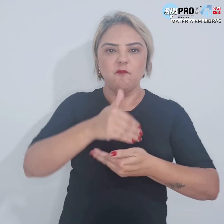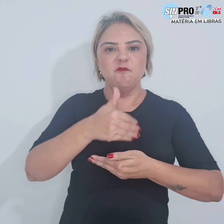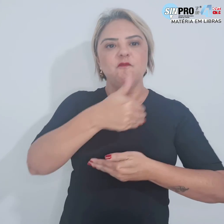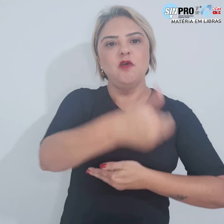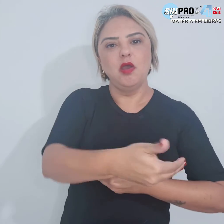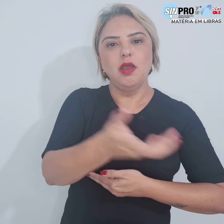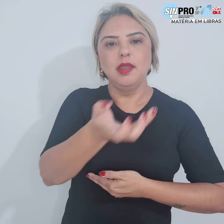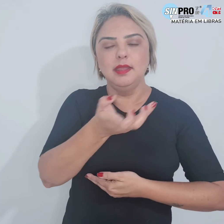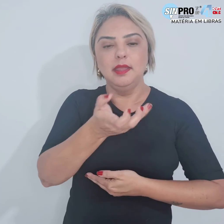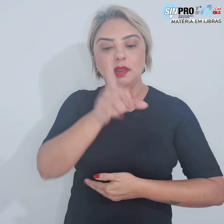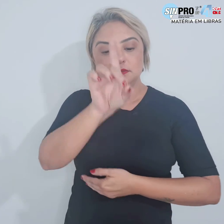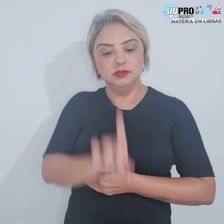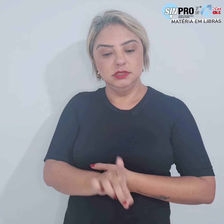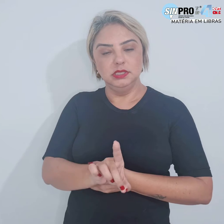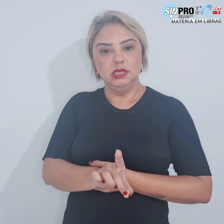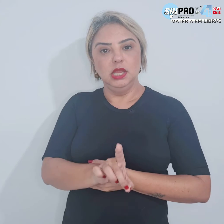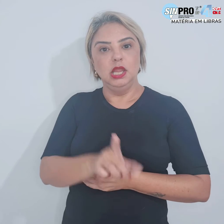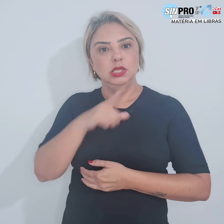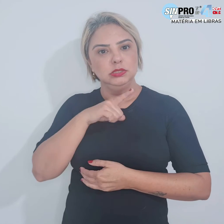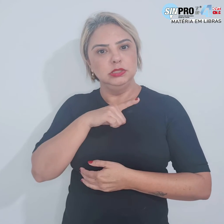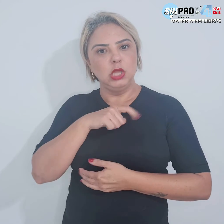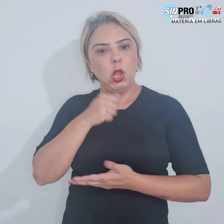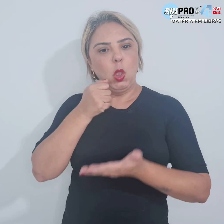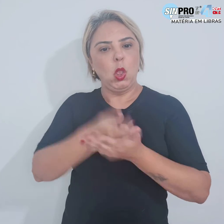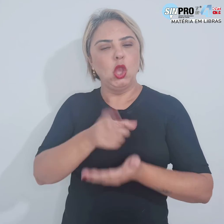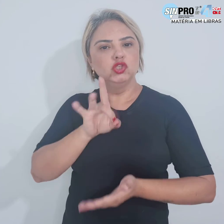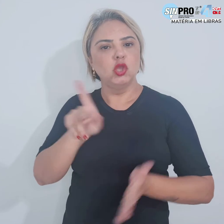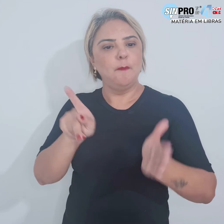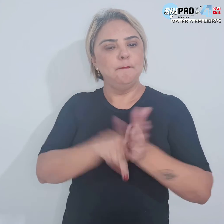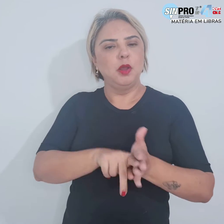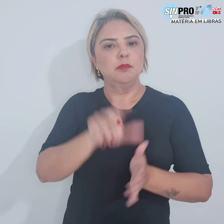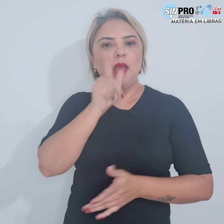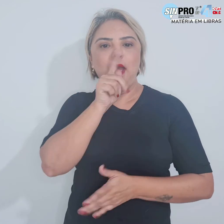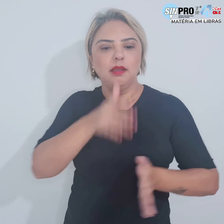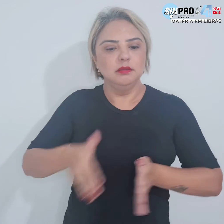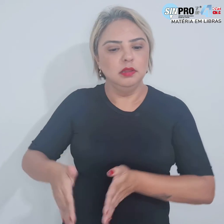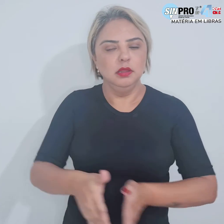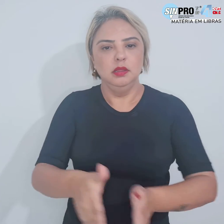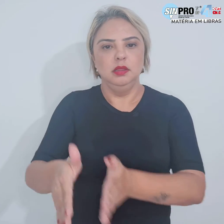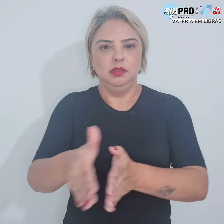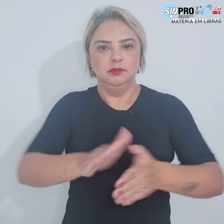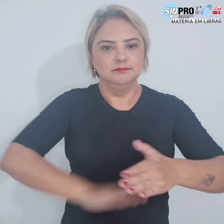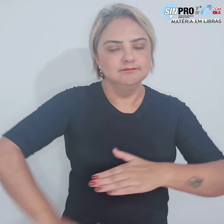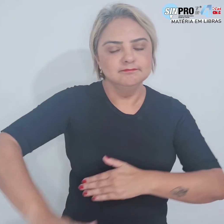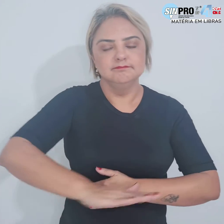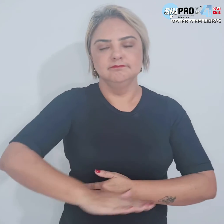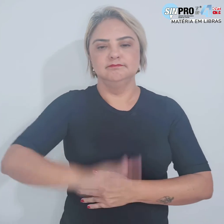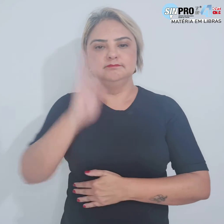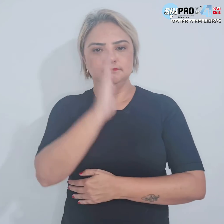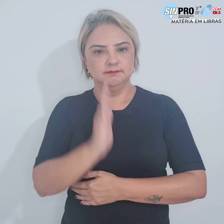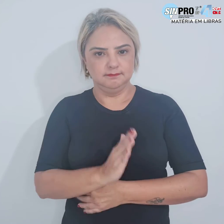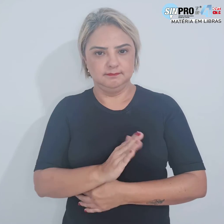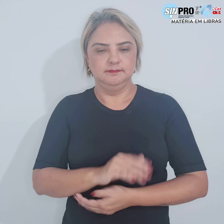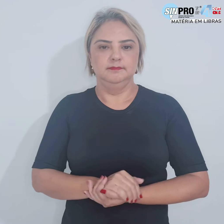querem o direito de posse com exclusividade dos rios e bacias hidrográficas brasileiras